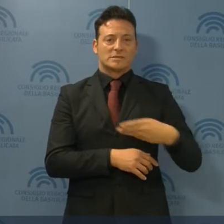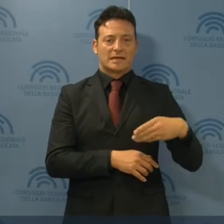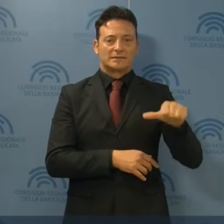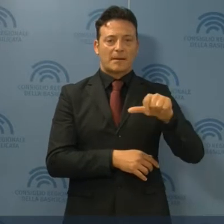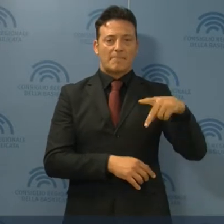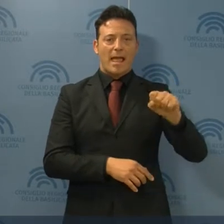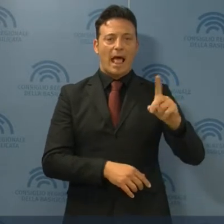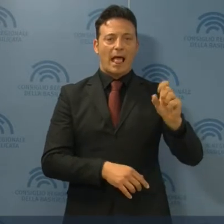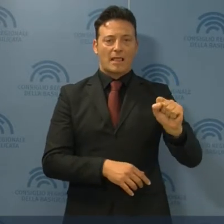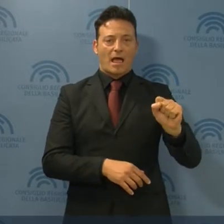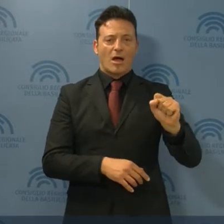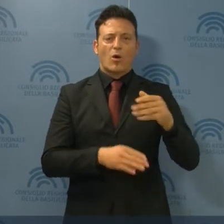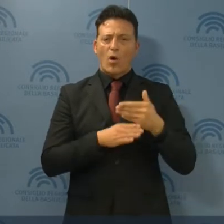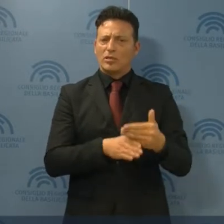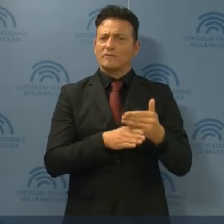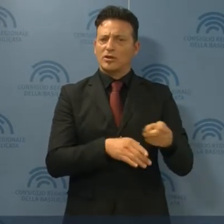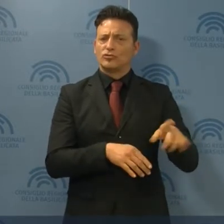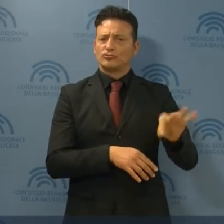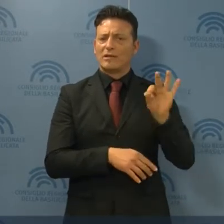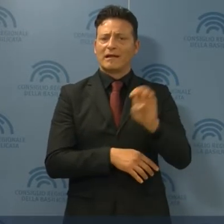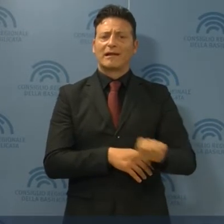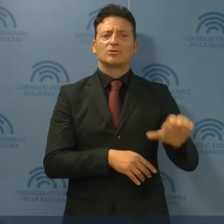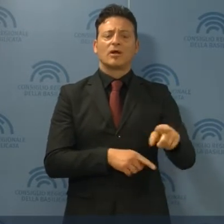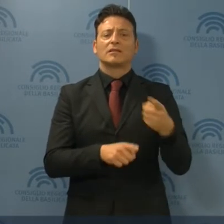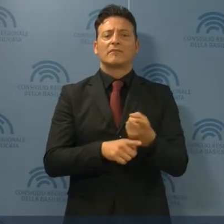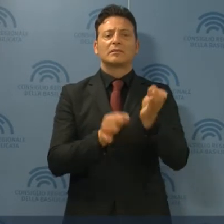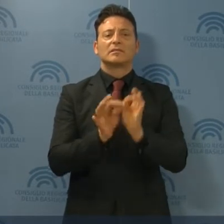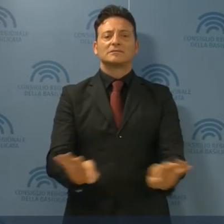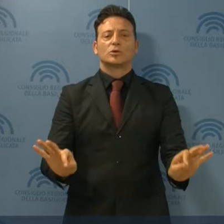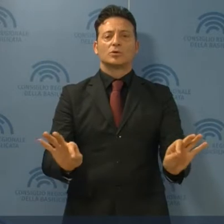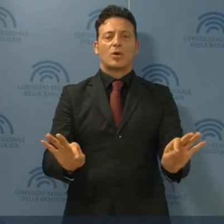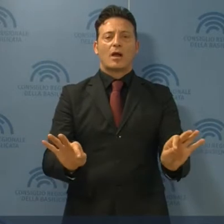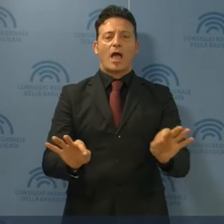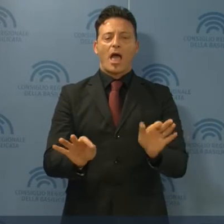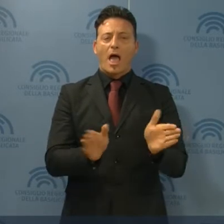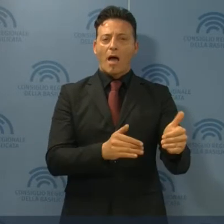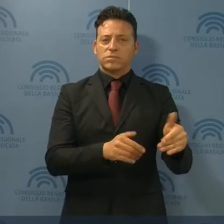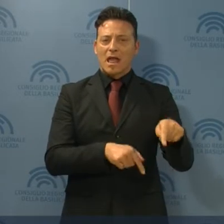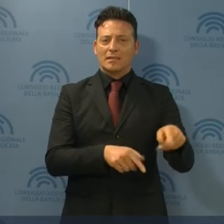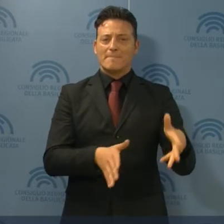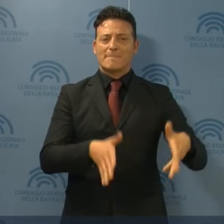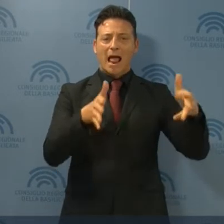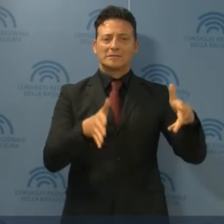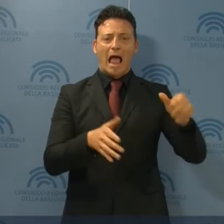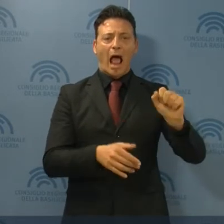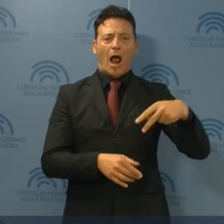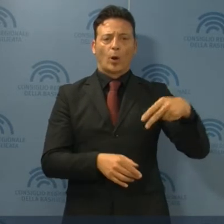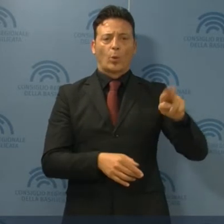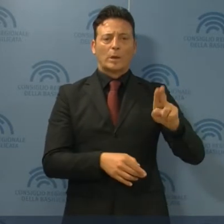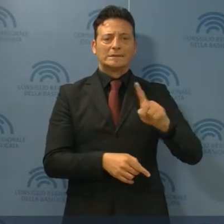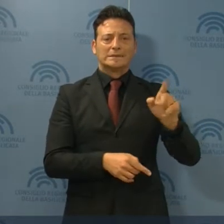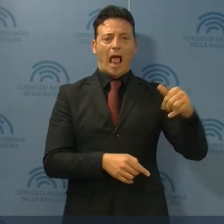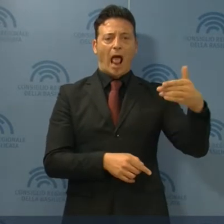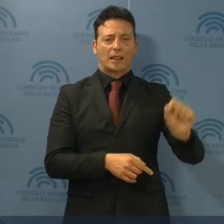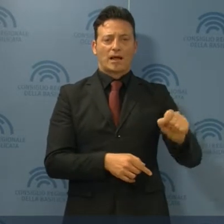spada che condivide la scelta della regione di mettere a disposizione alcuni ambienti di palazzo dell'annunziata uno